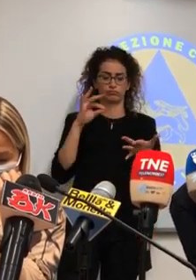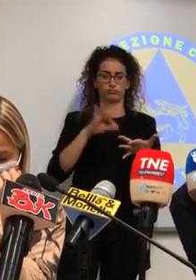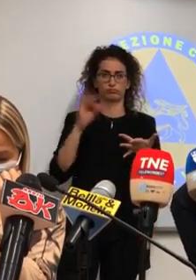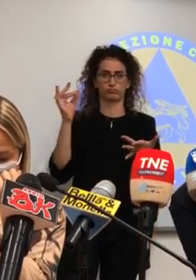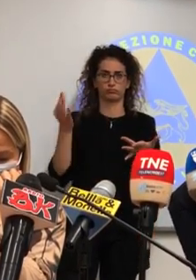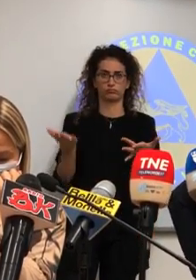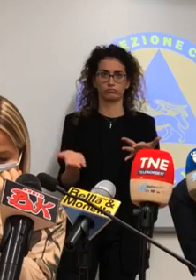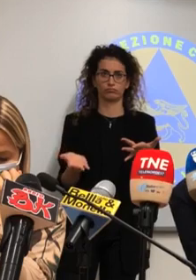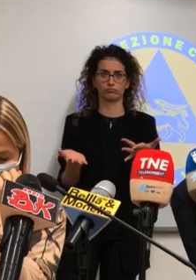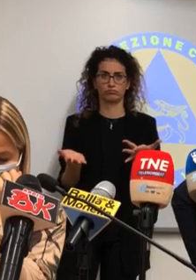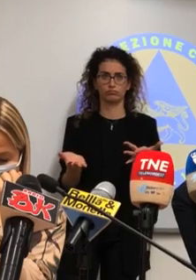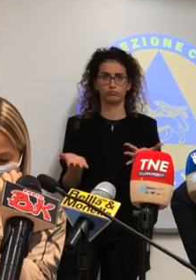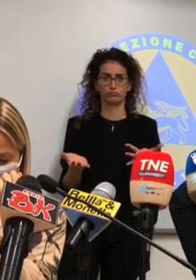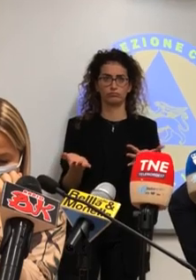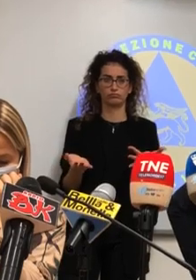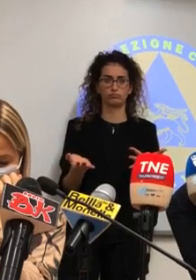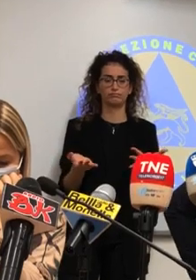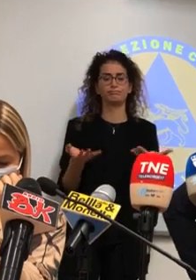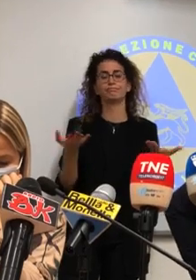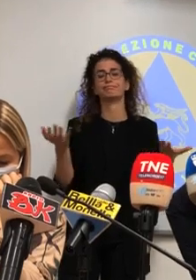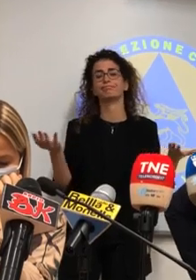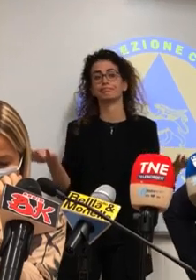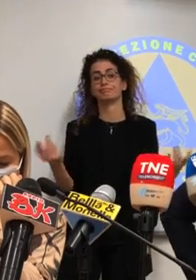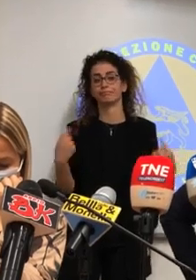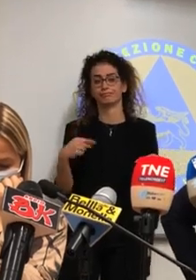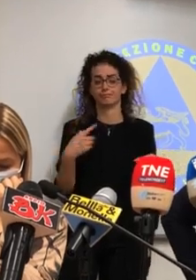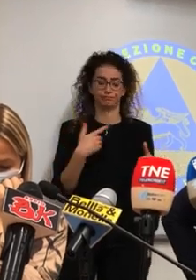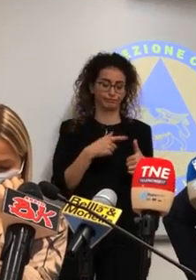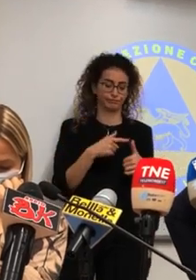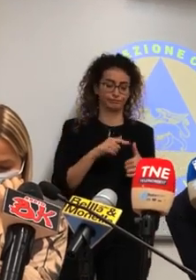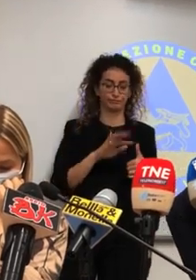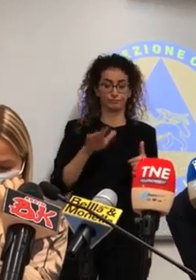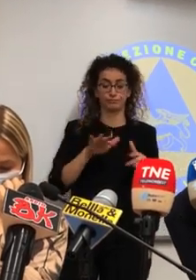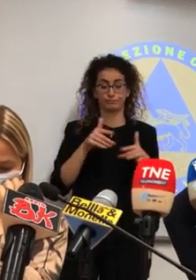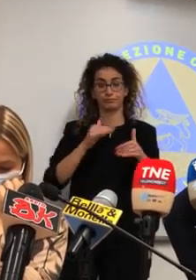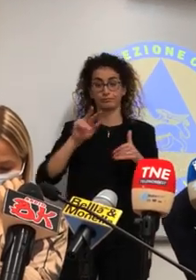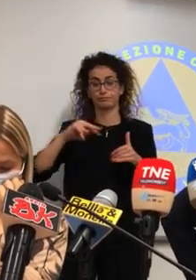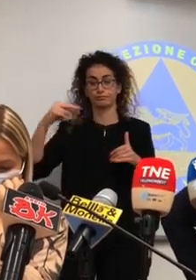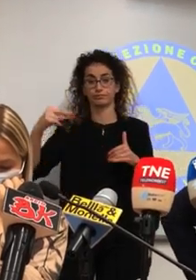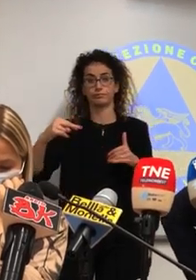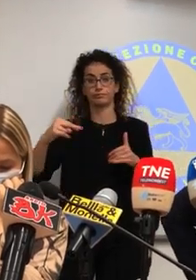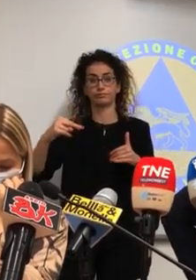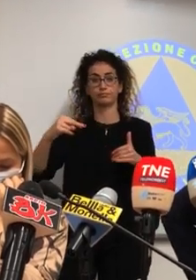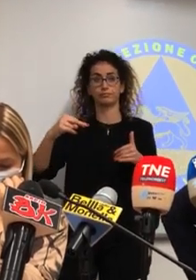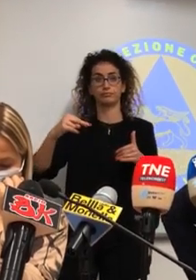non è che uno si porta... Ecco, quindi questo da una parte. Dall'altra parte quali sono i toni?